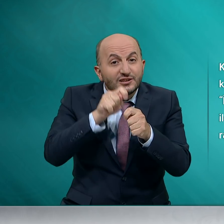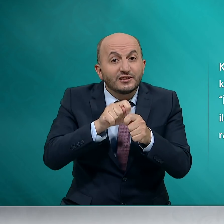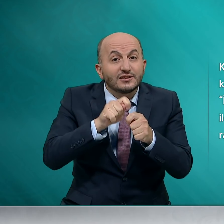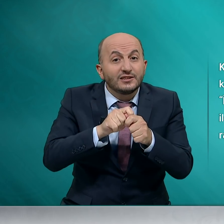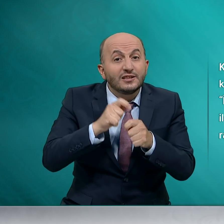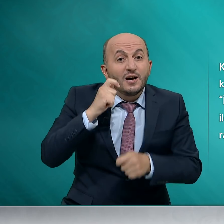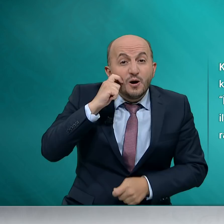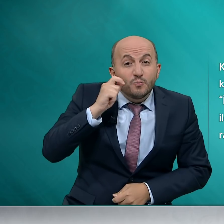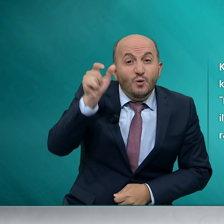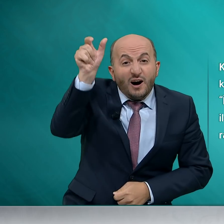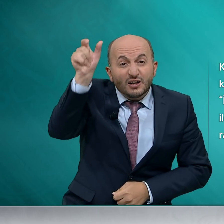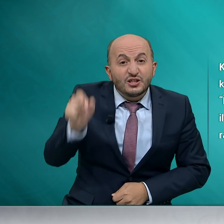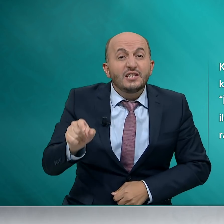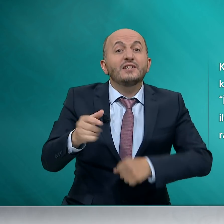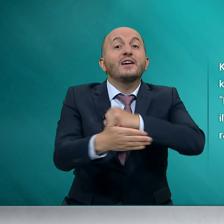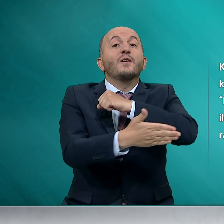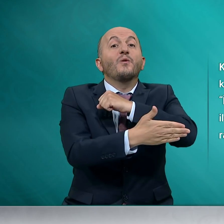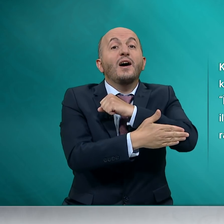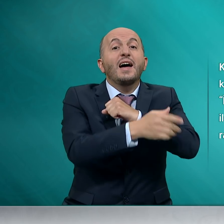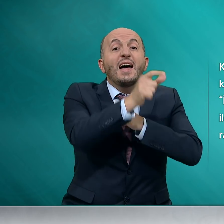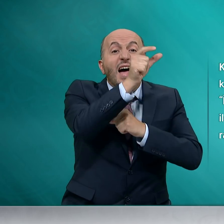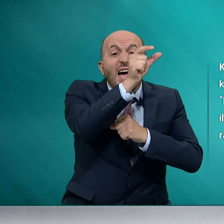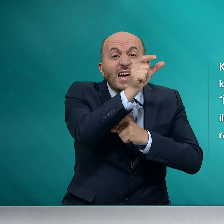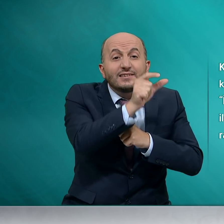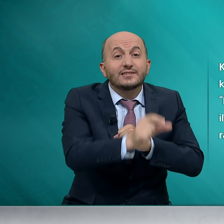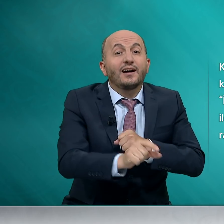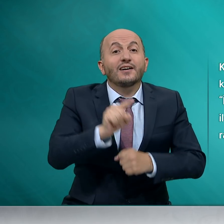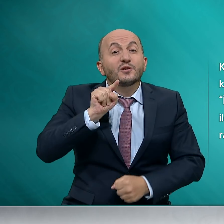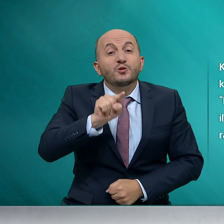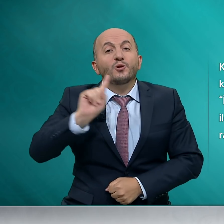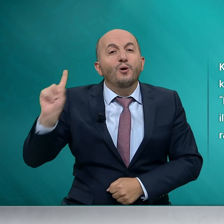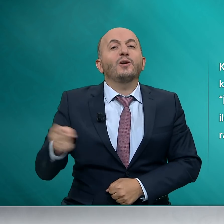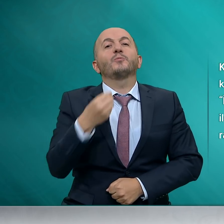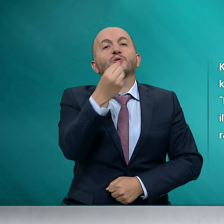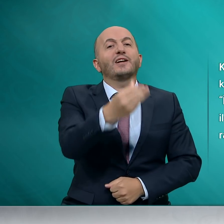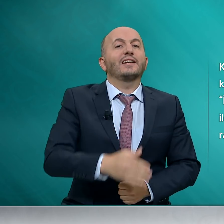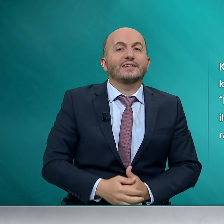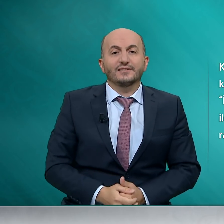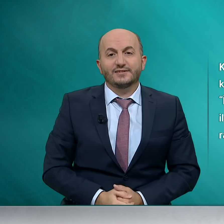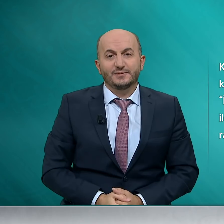kıldığı muhacir ve ensar şöyle müjdelenir.